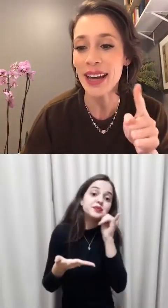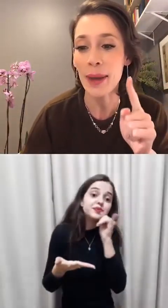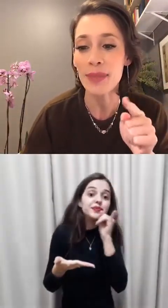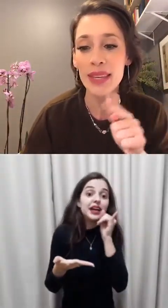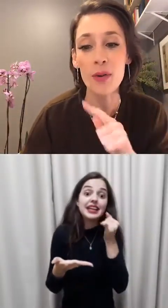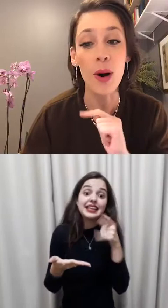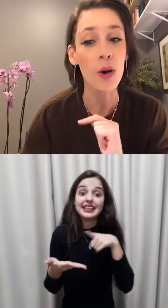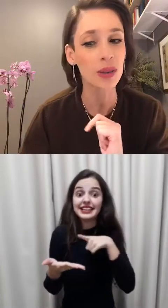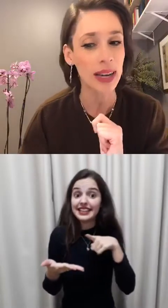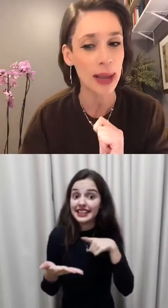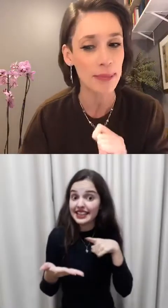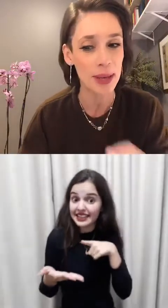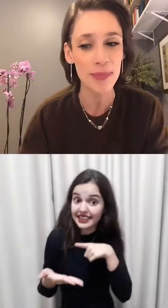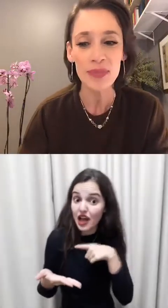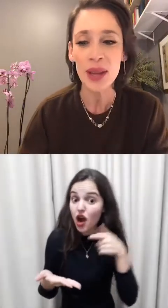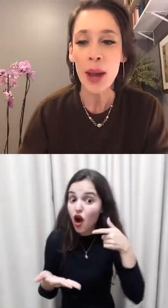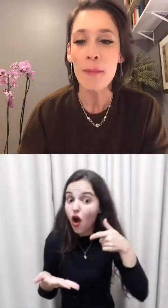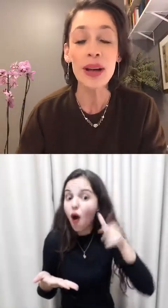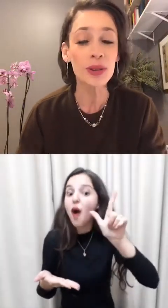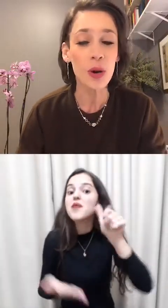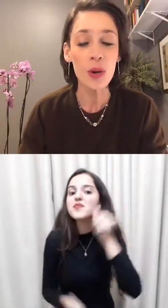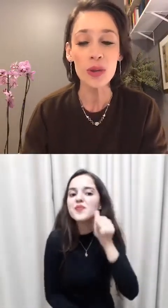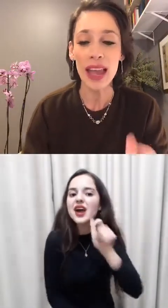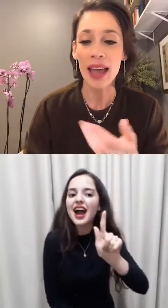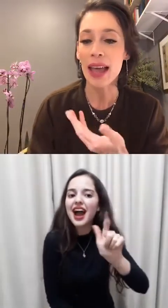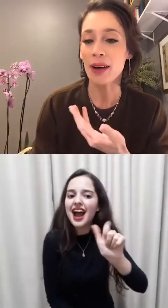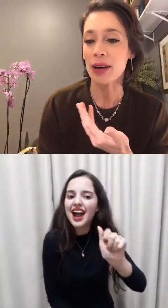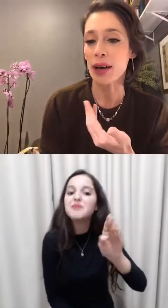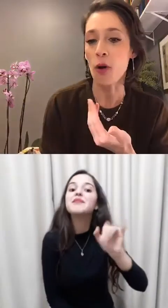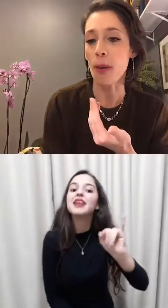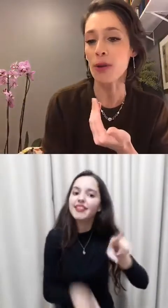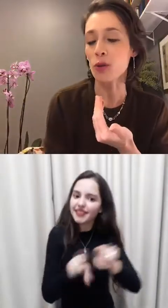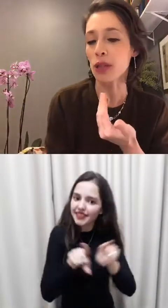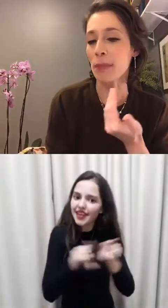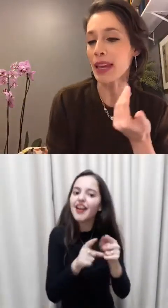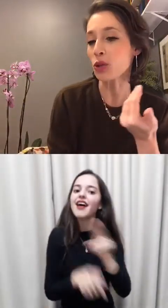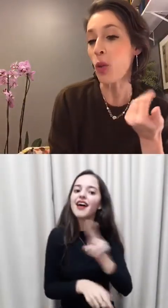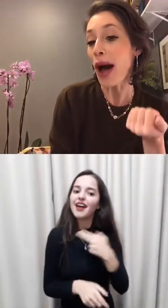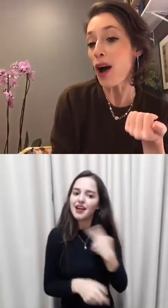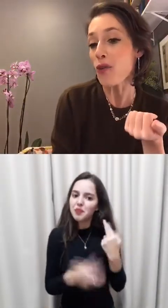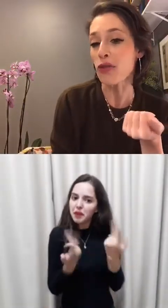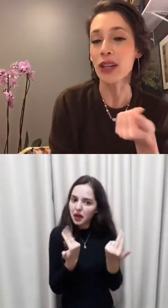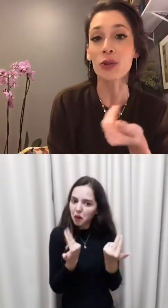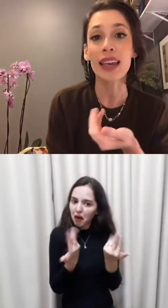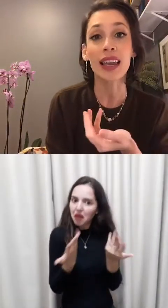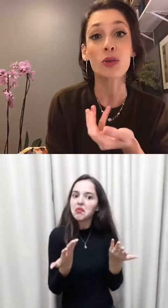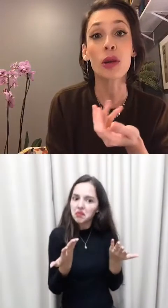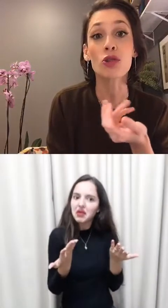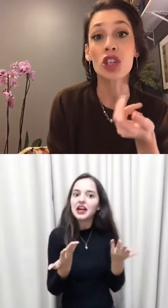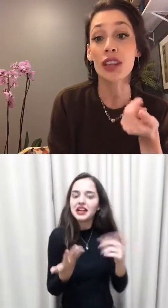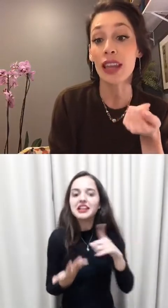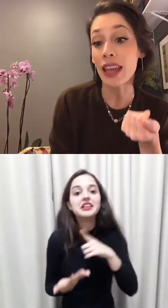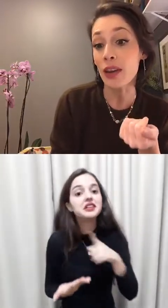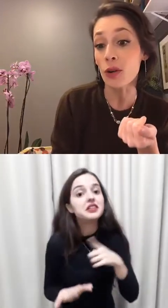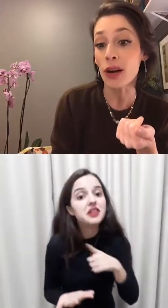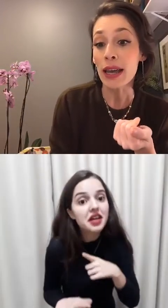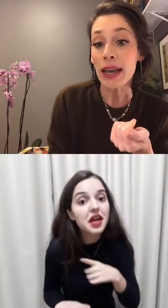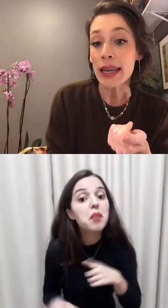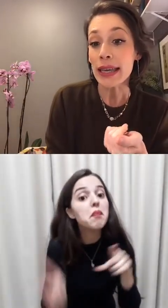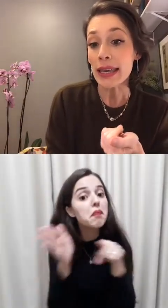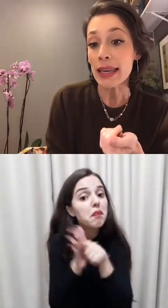da Gabi, uma outra Gabi, mandou, né, uma pergunta bem atual, falando que ela é do Rio de